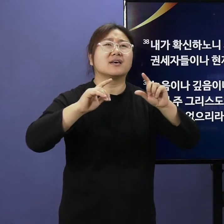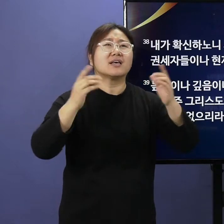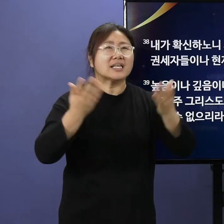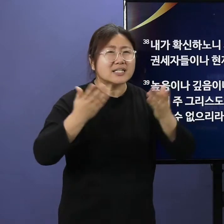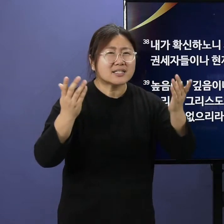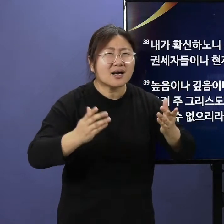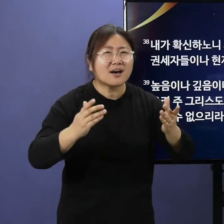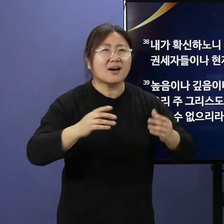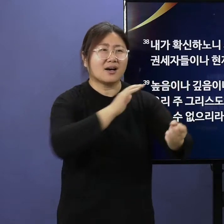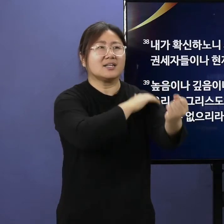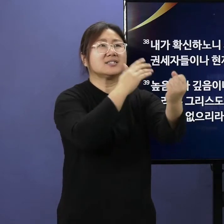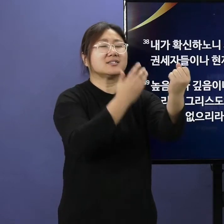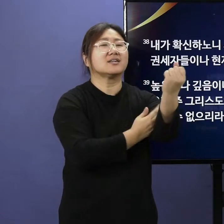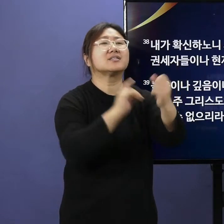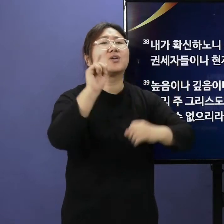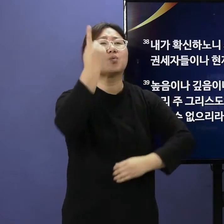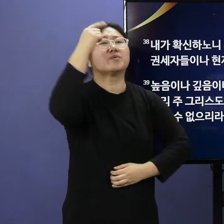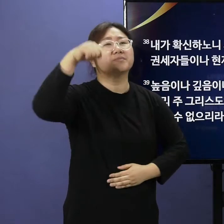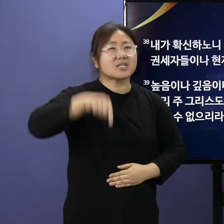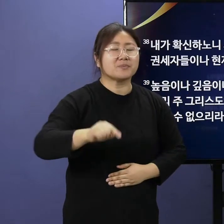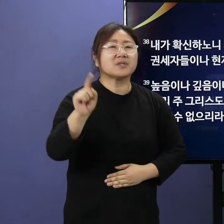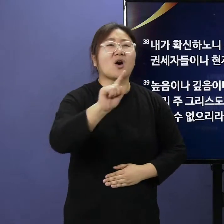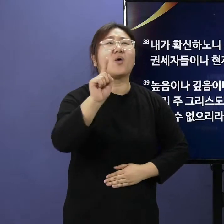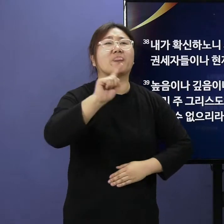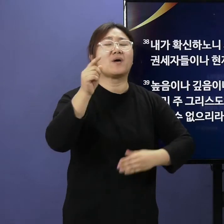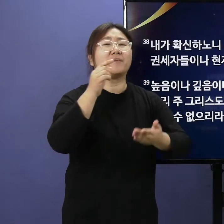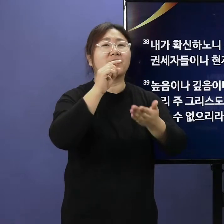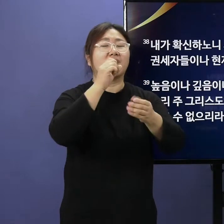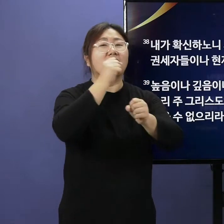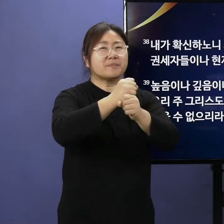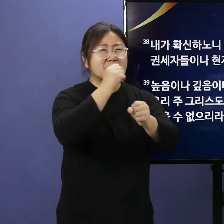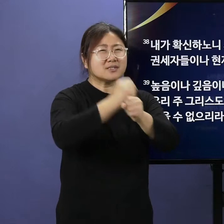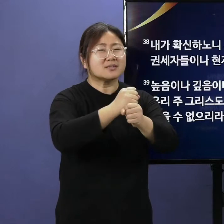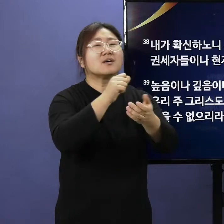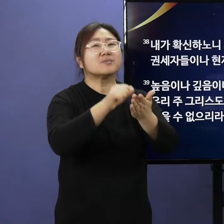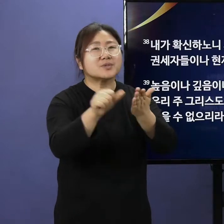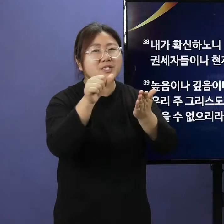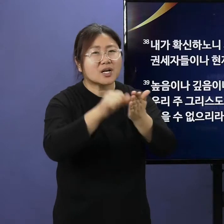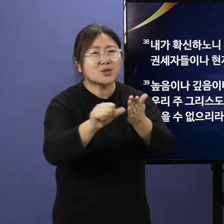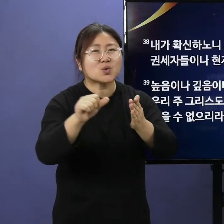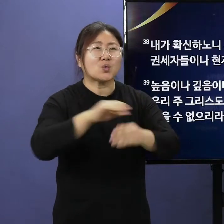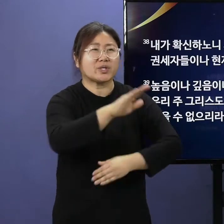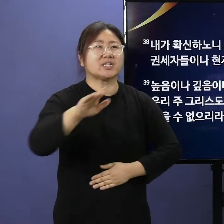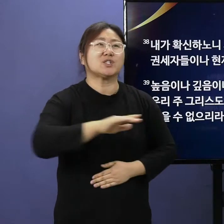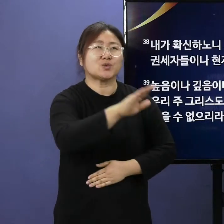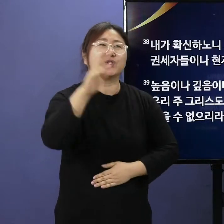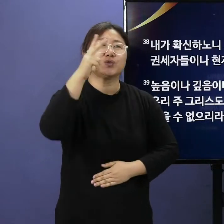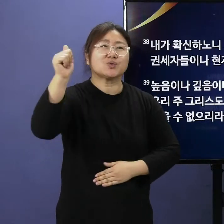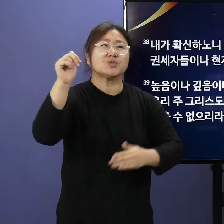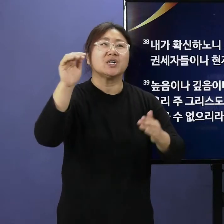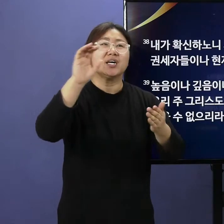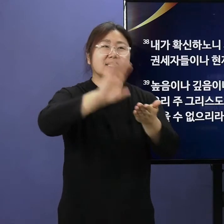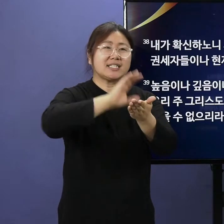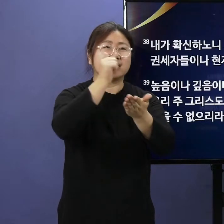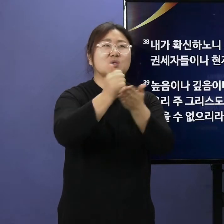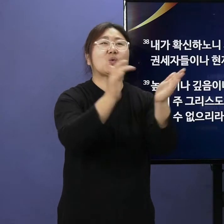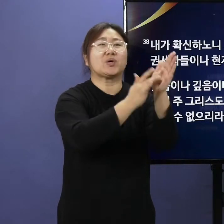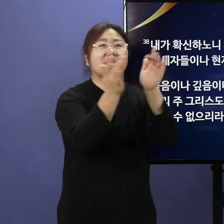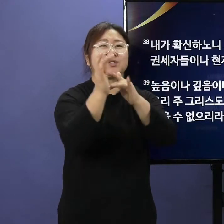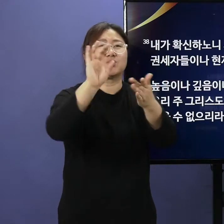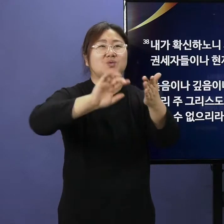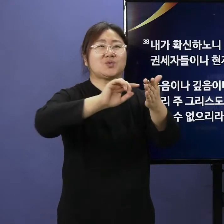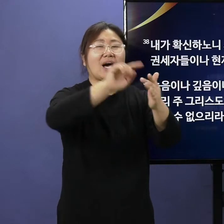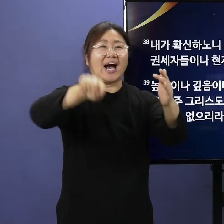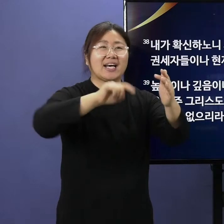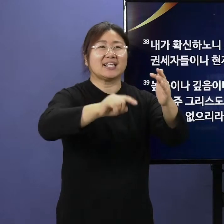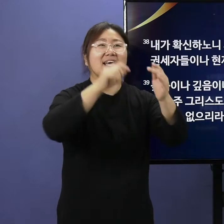높음이나 깊음이나 다른 어떤 피조물이라도 우리를 우리 주 그리스도 예수 안에 있는 하나님의 사랑에서